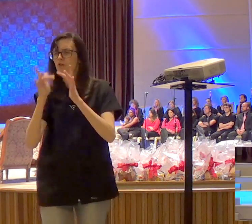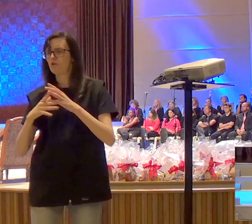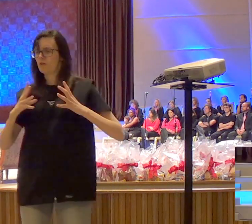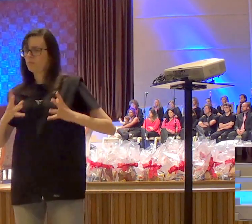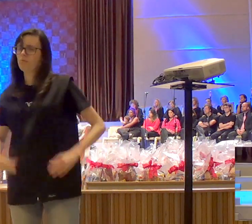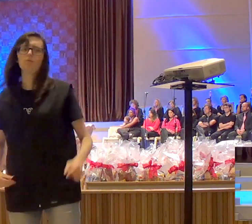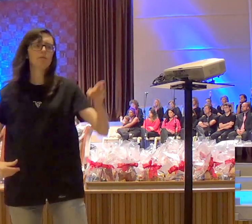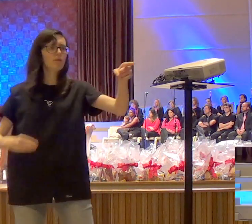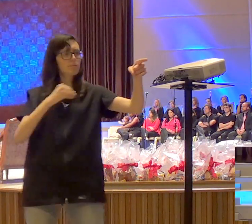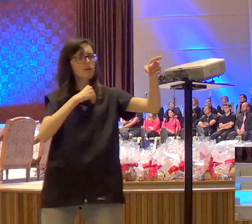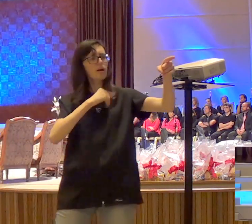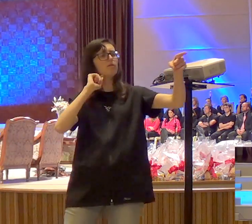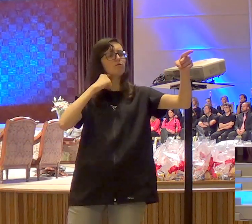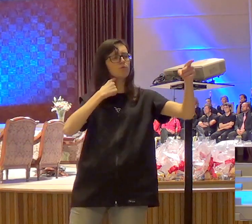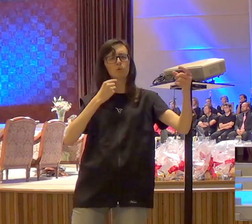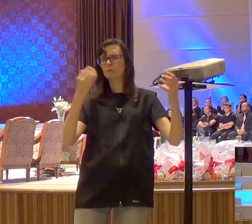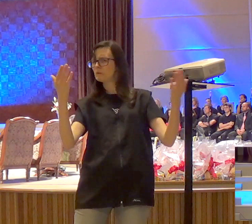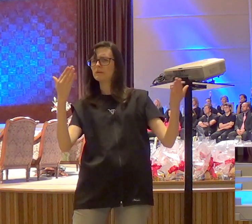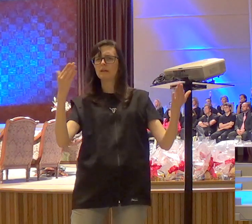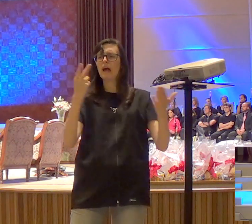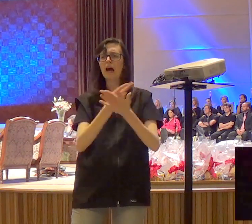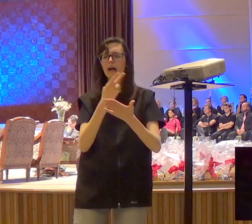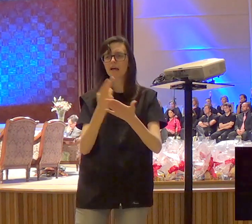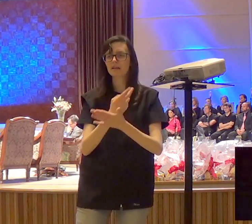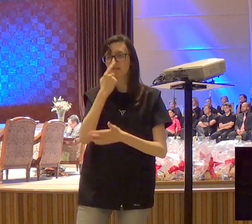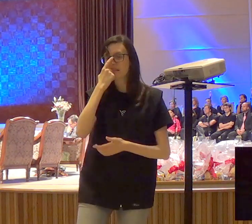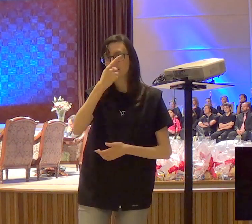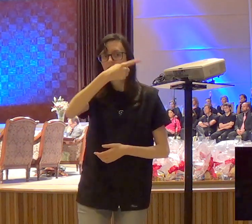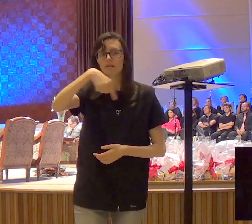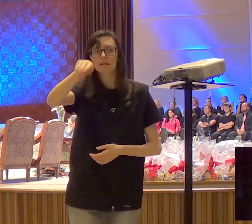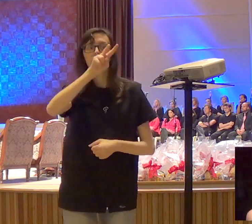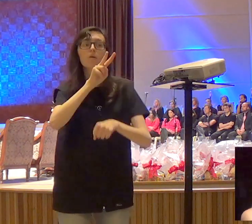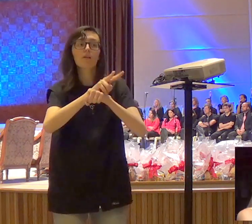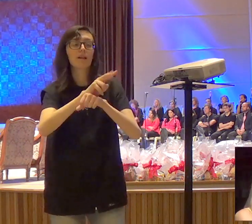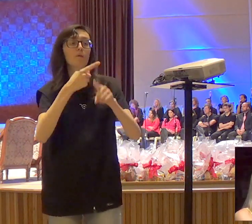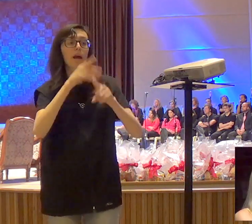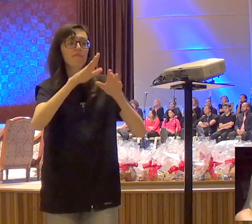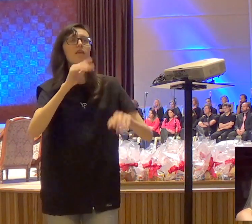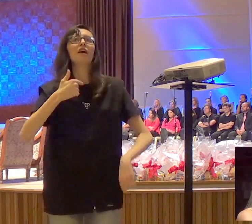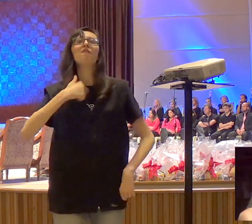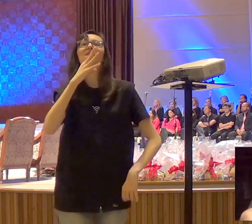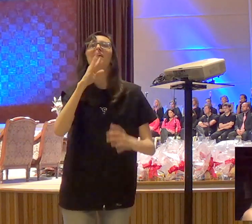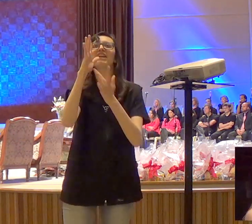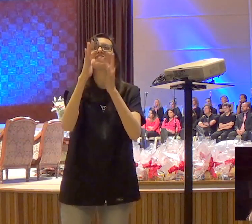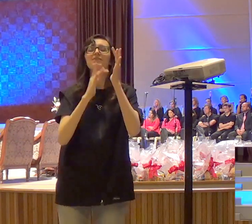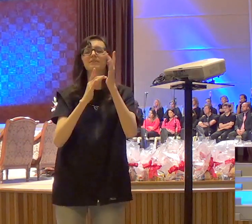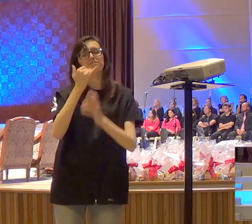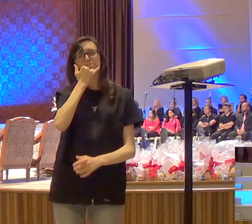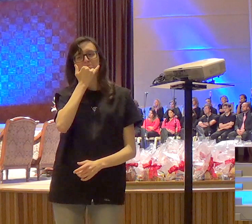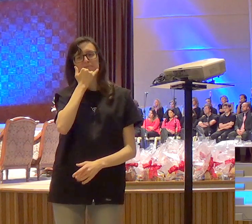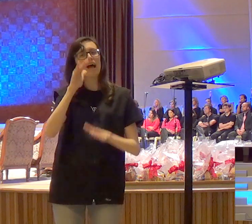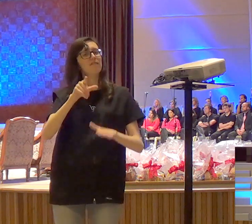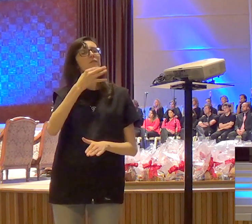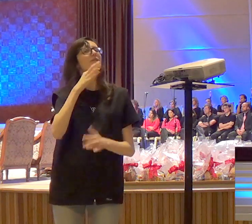a different gospel than the gospel that I read. Eu acho que você lê evangelho bem diferente daquele que eu leio. Because if you think that